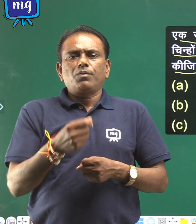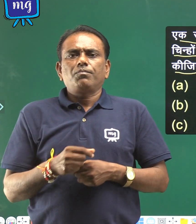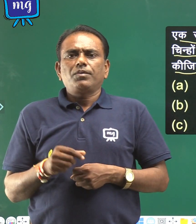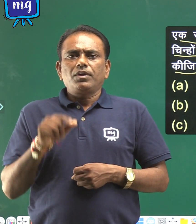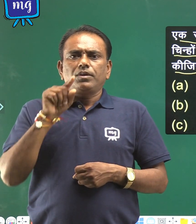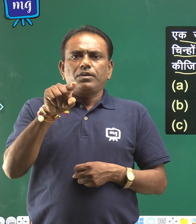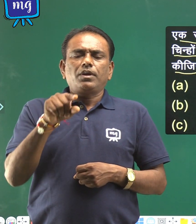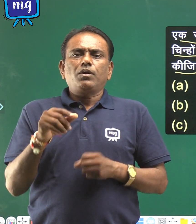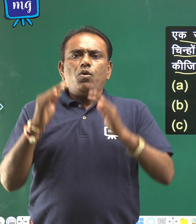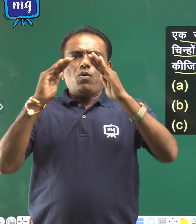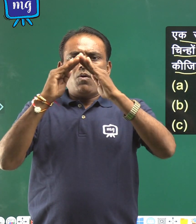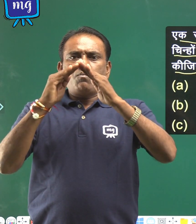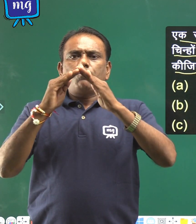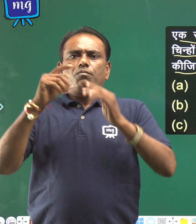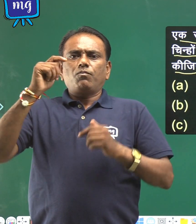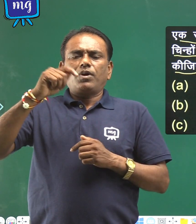यह गृह कार्य